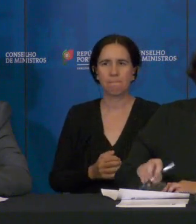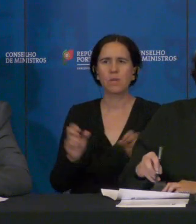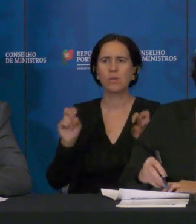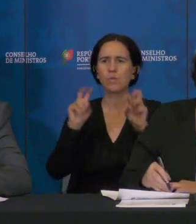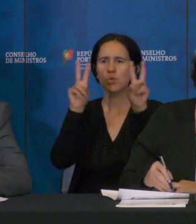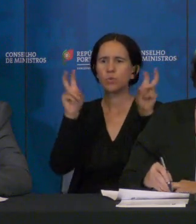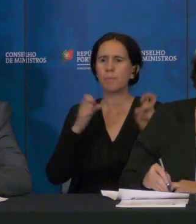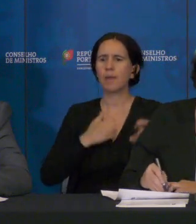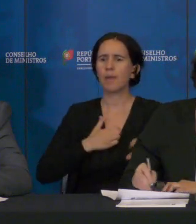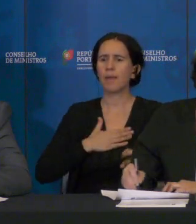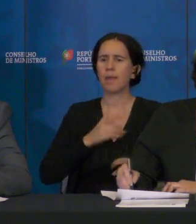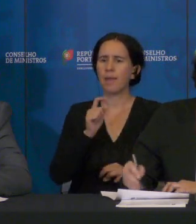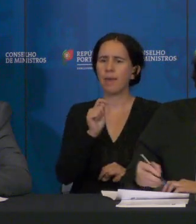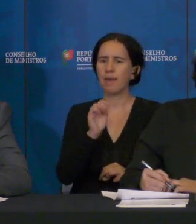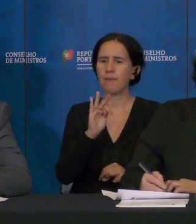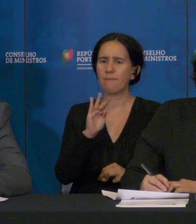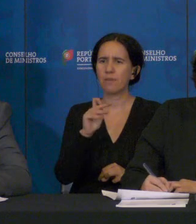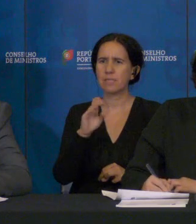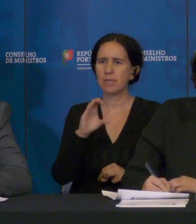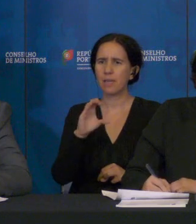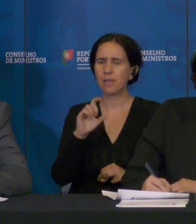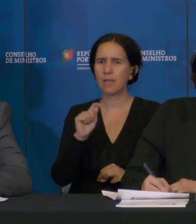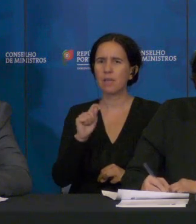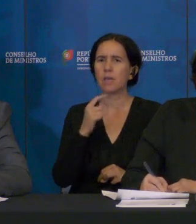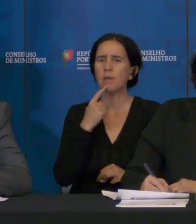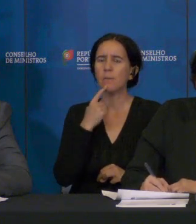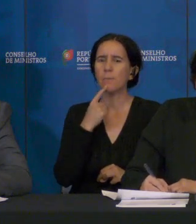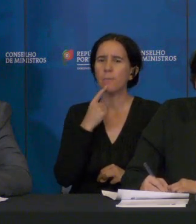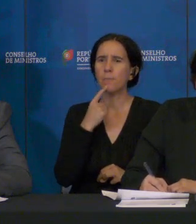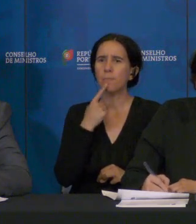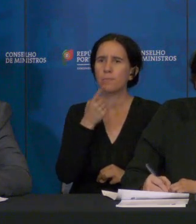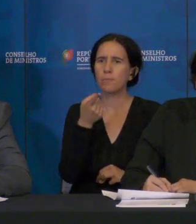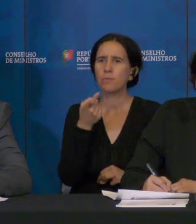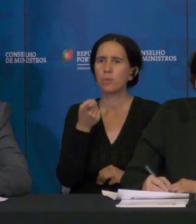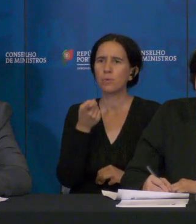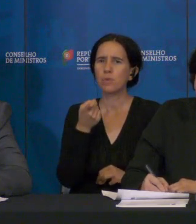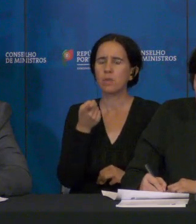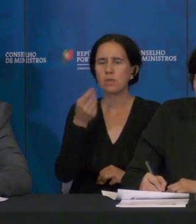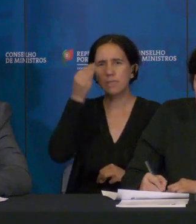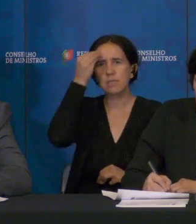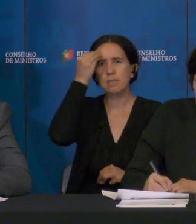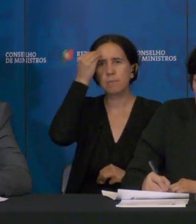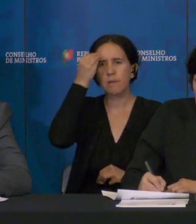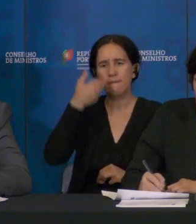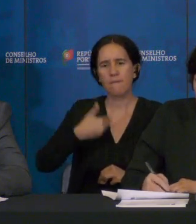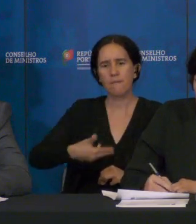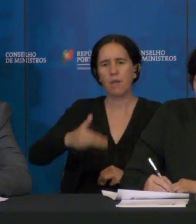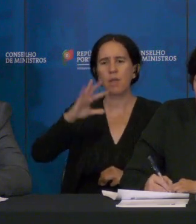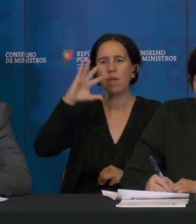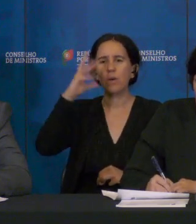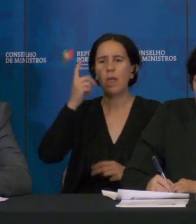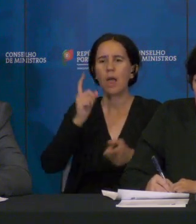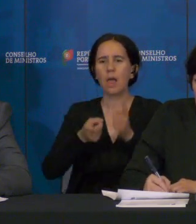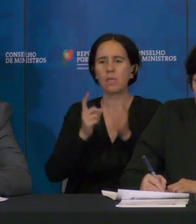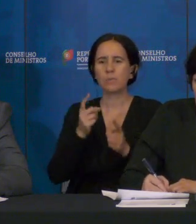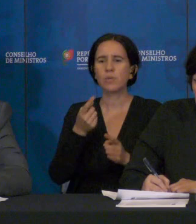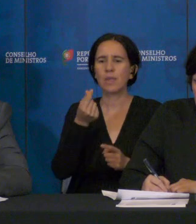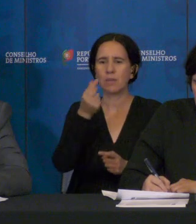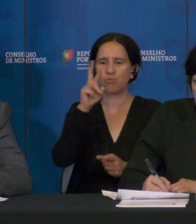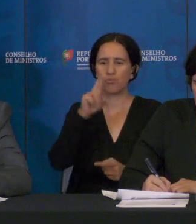EFASEC, gostava de perguntar se é possível saber o que irá acontecer em relação à